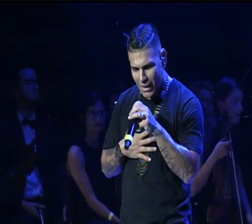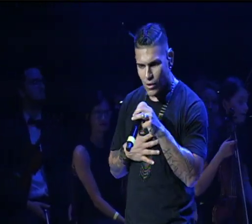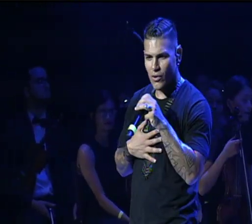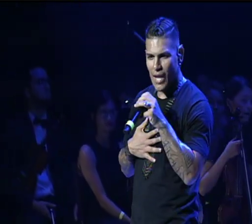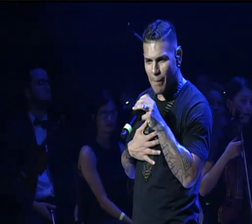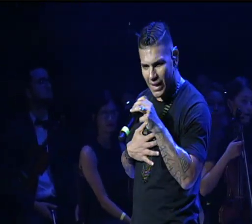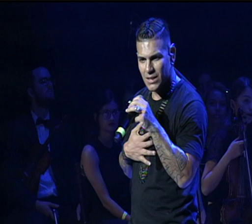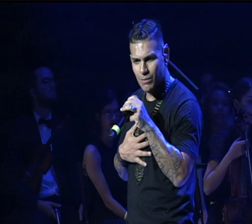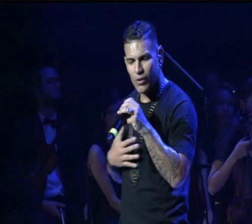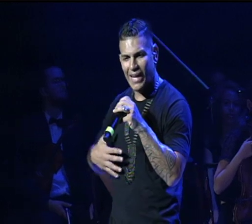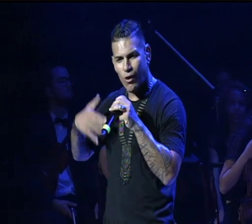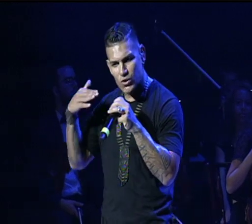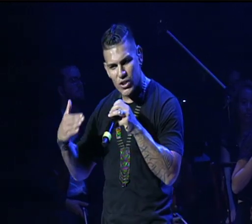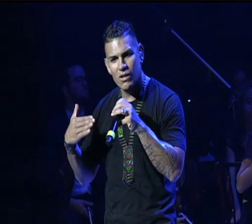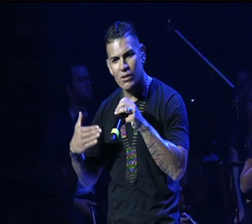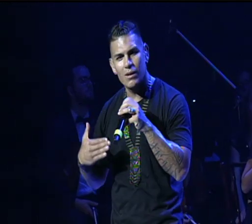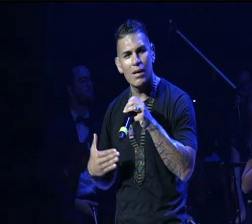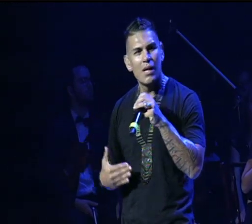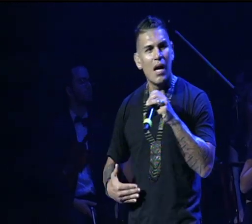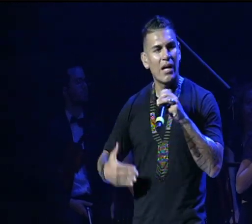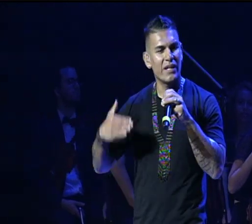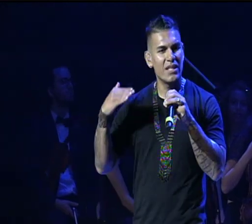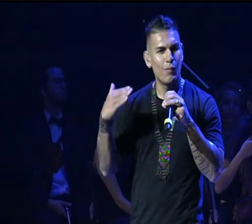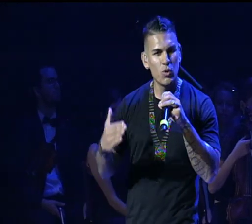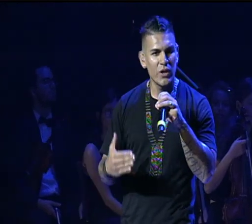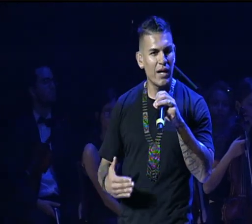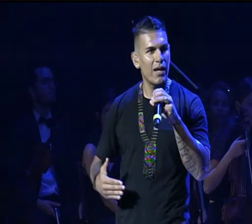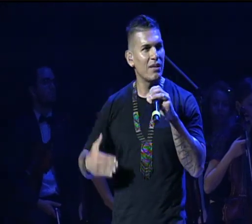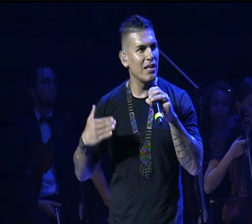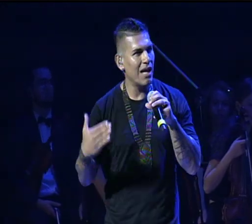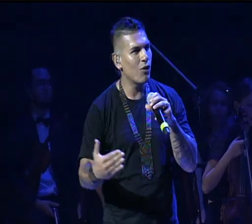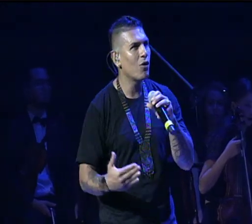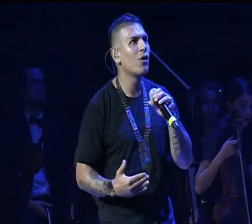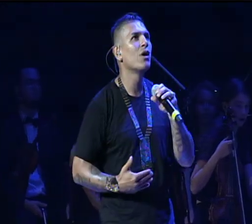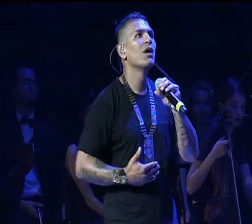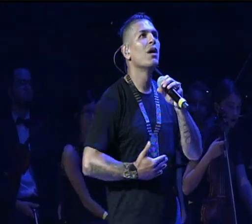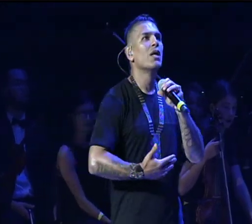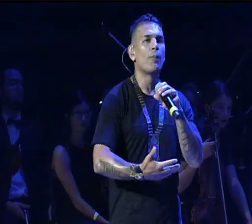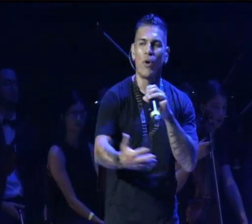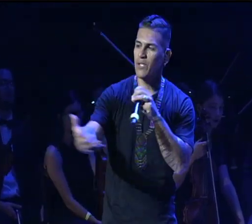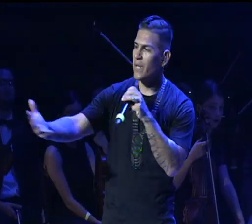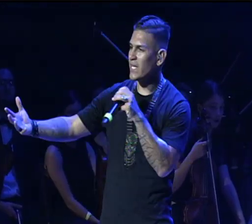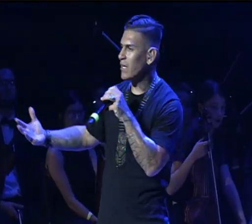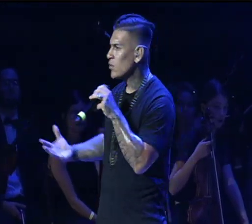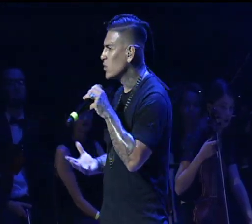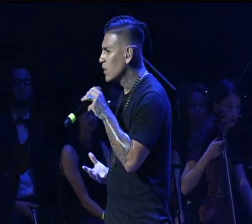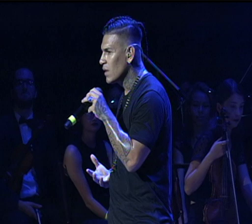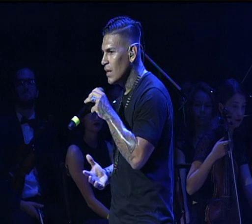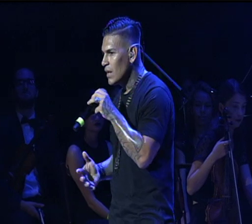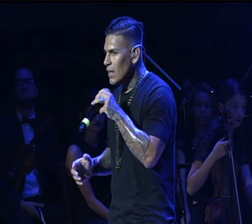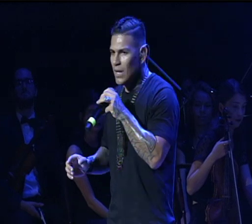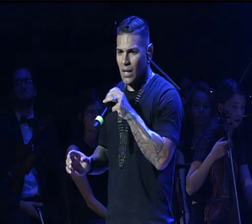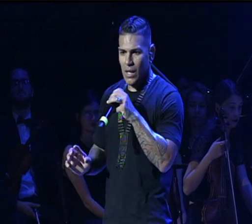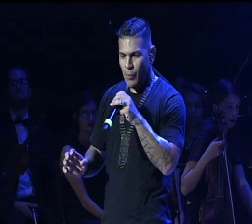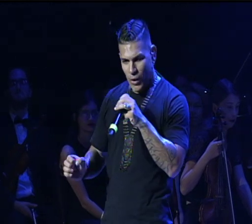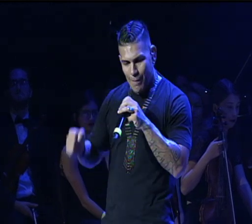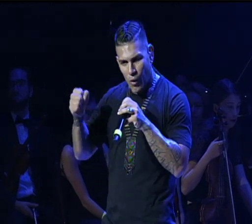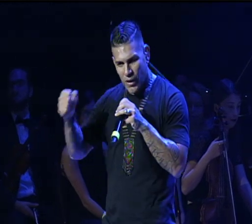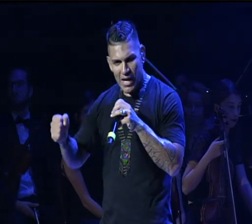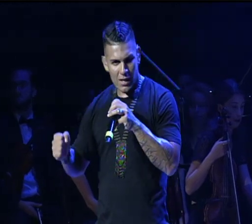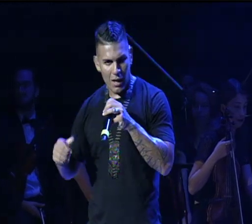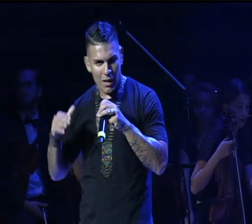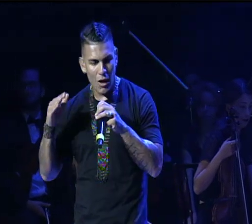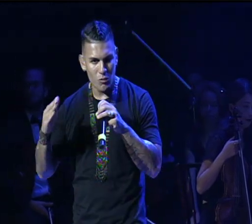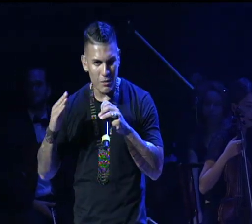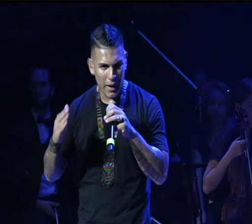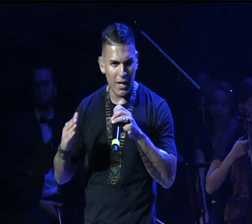un peligroso de la paz porque la consigo a través de la música, del diálogo, de poder expresarnos y de poder